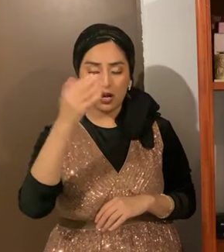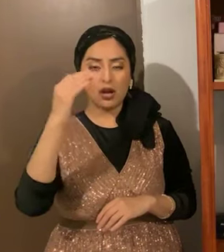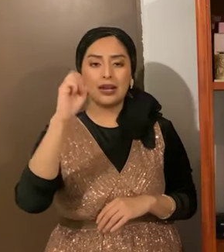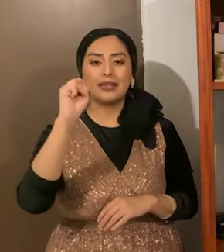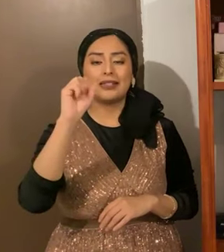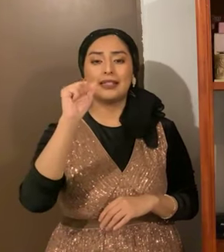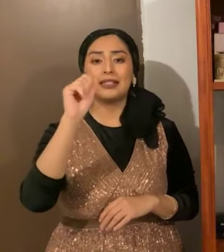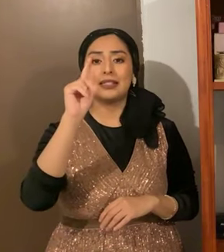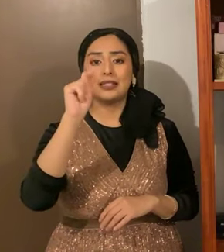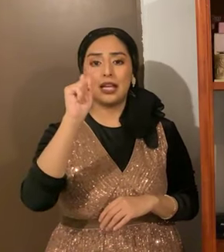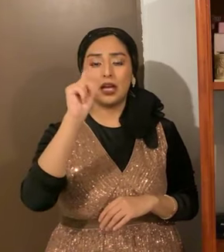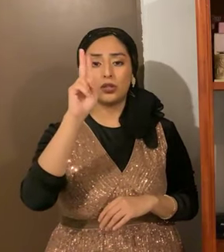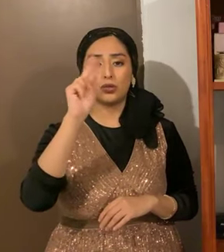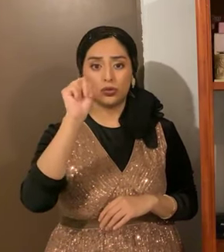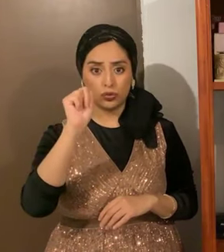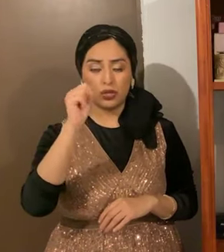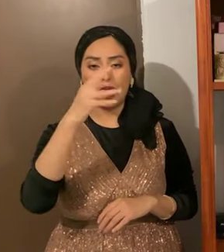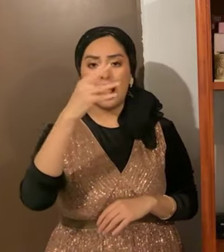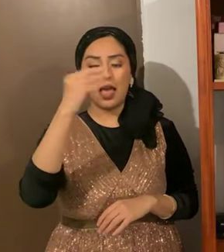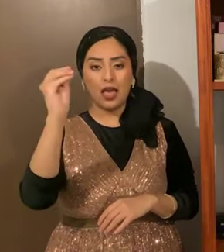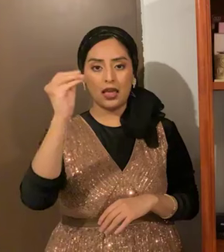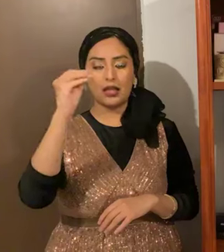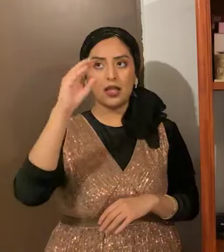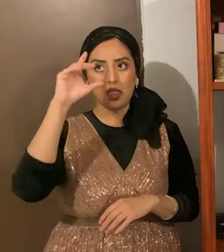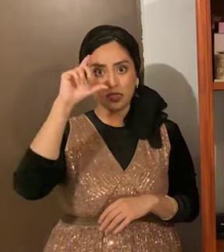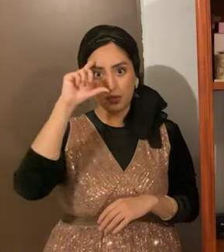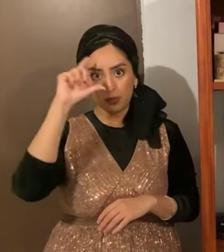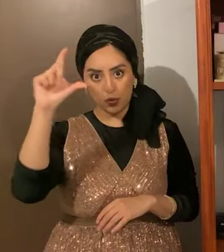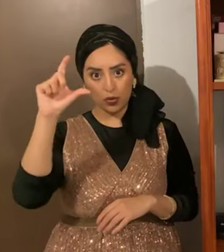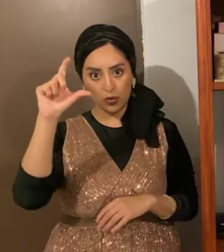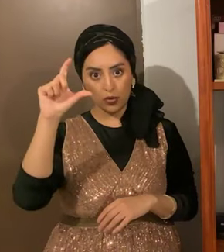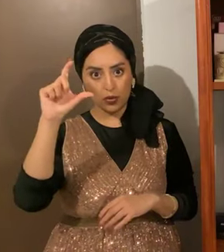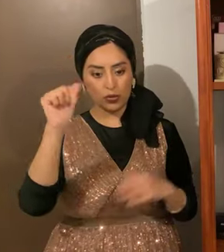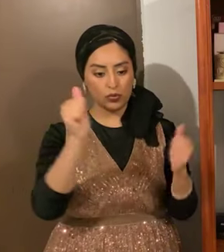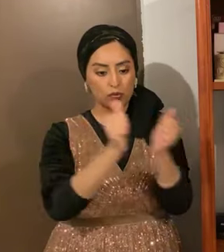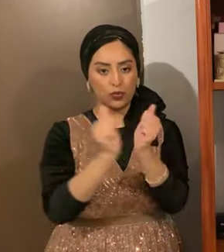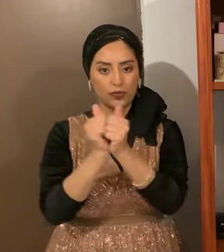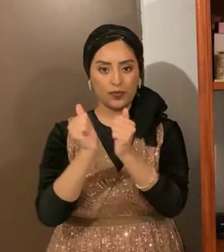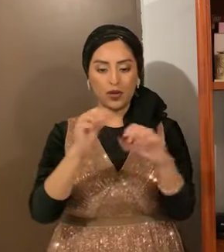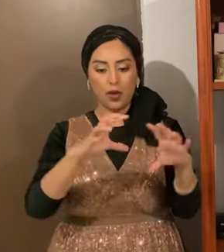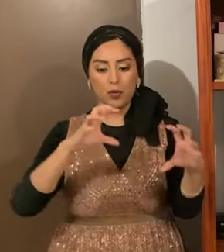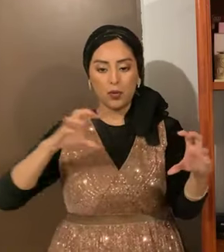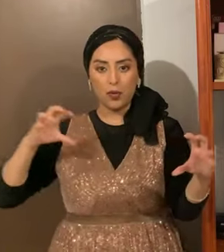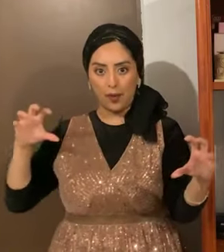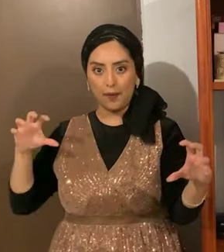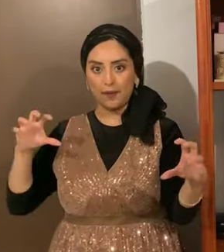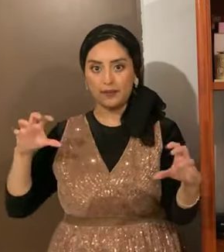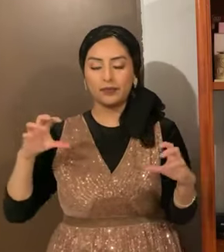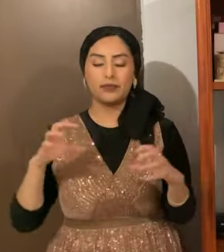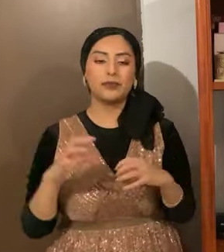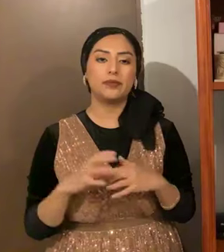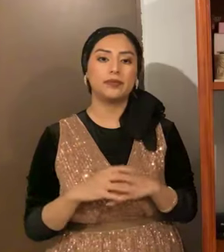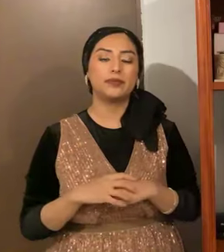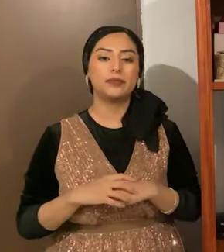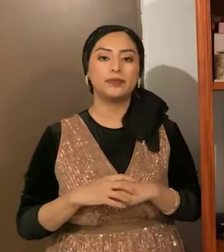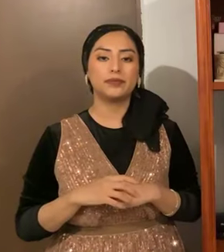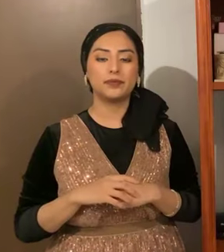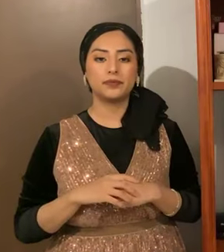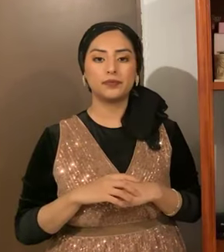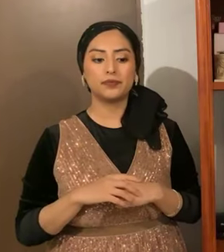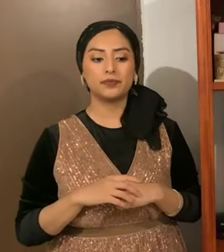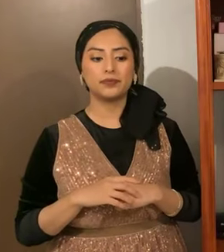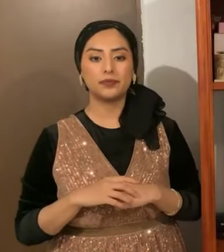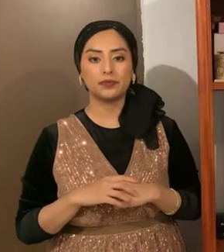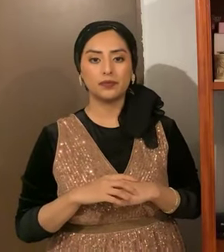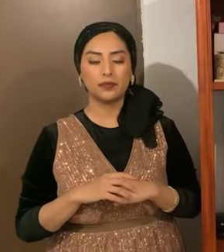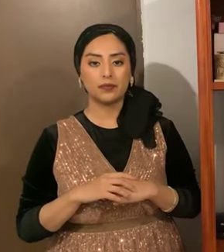Luna no se le considera un planeta como tal, sino que es digamos, el satélite